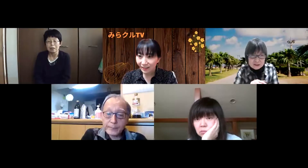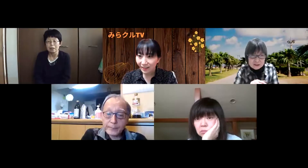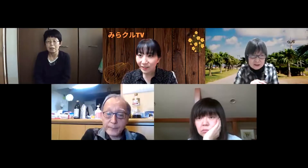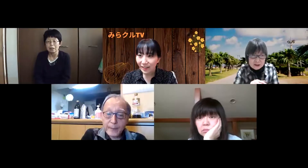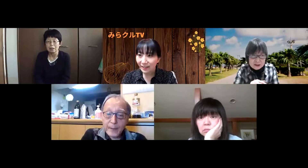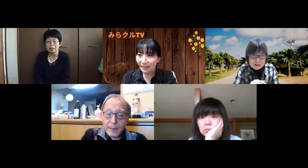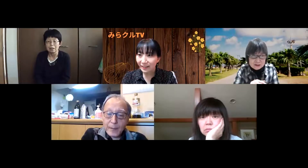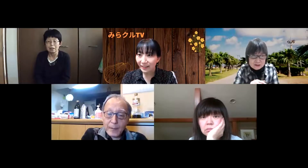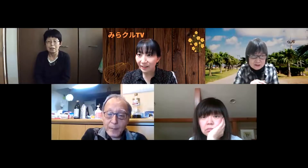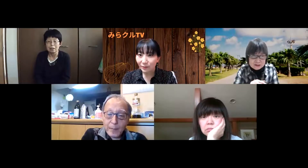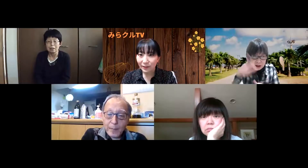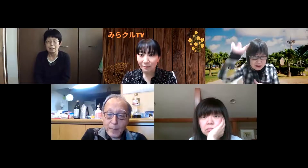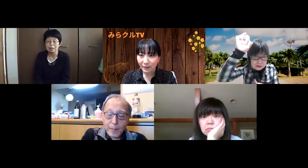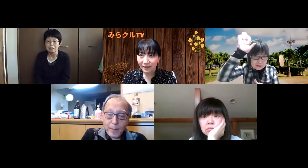どなたか聞きたいことありますか？